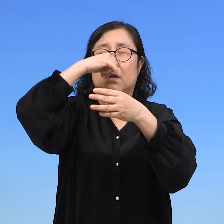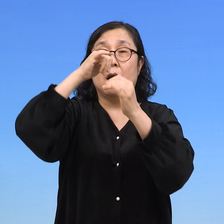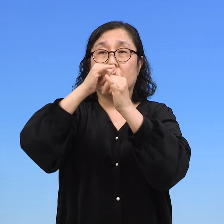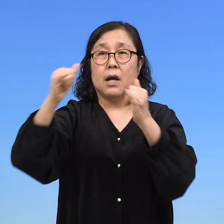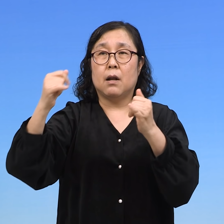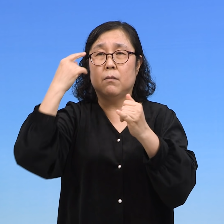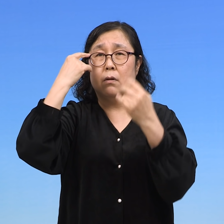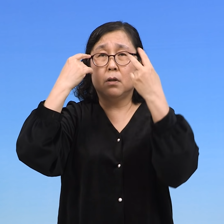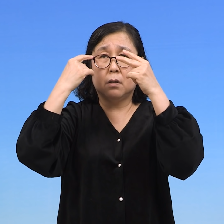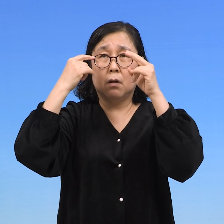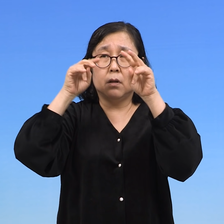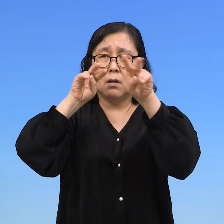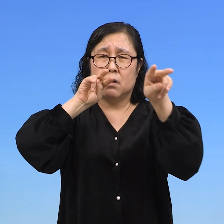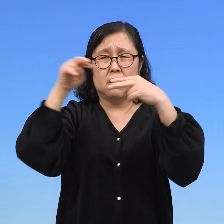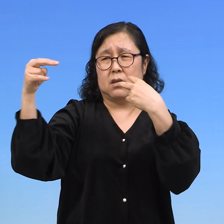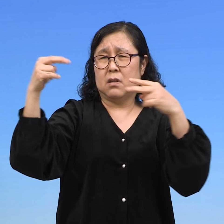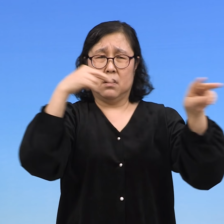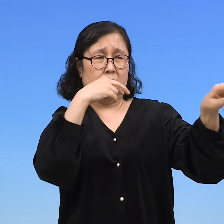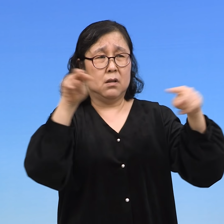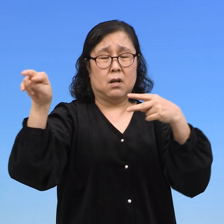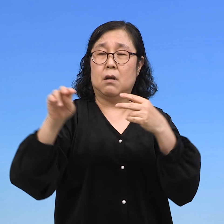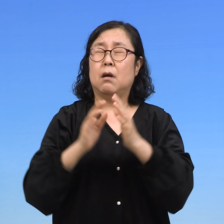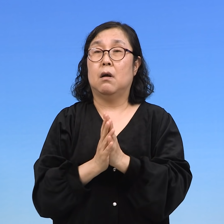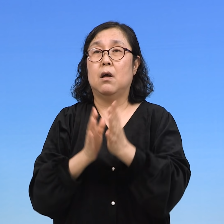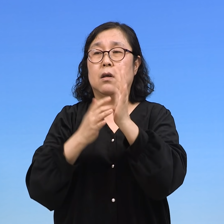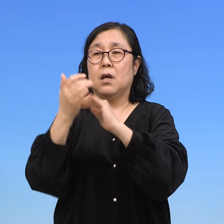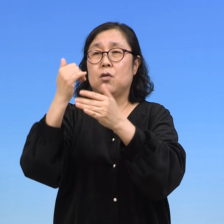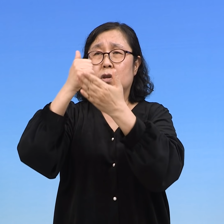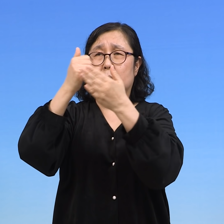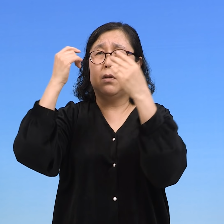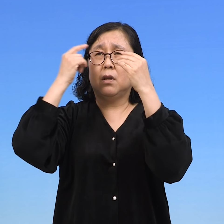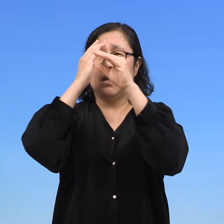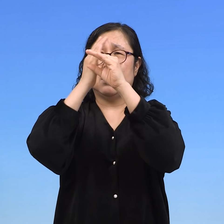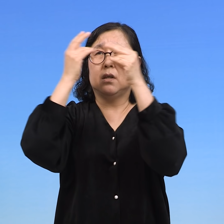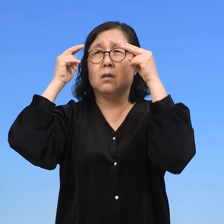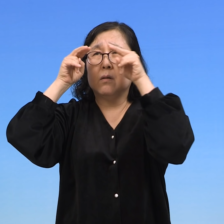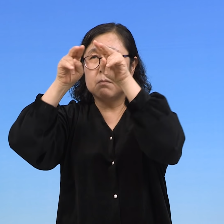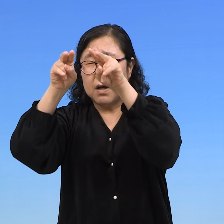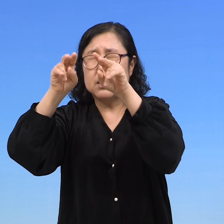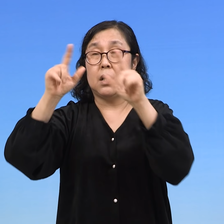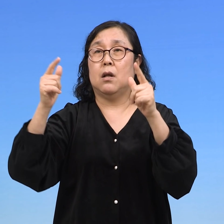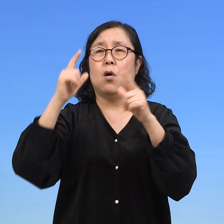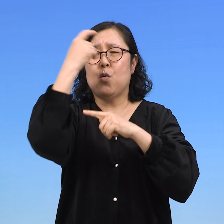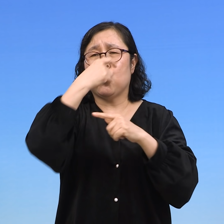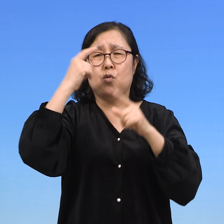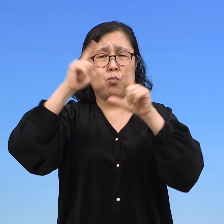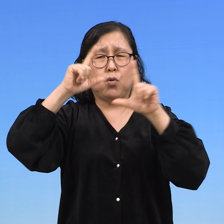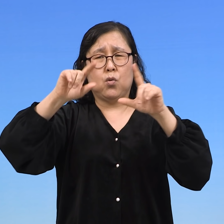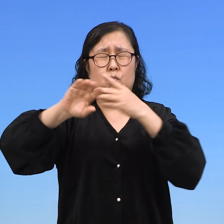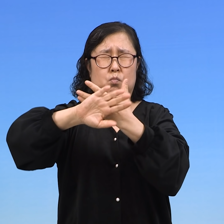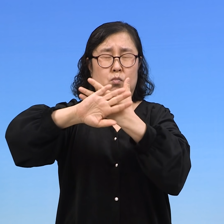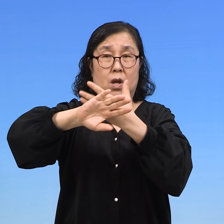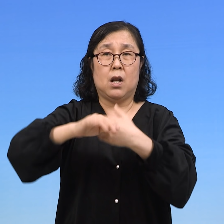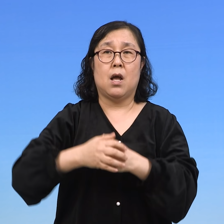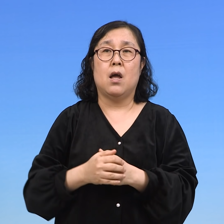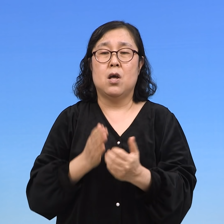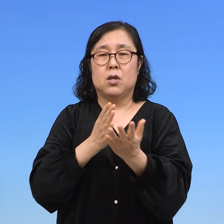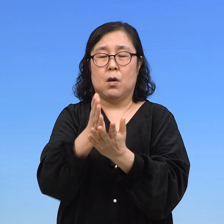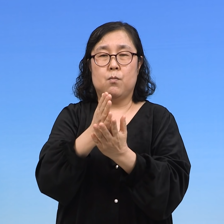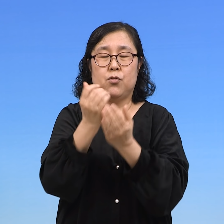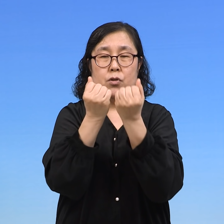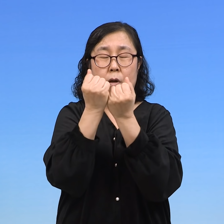사람들의 시선이 제각각 다 달라요 주님을 집중하지 않습니다 표정이 또 다 달라요 그 전문